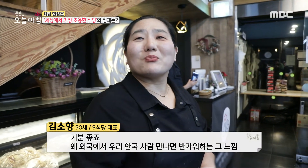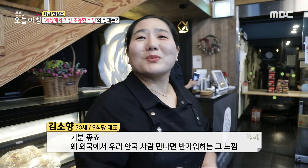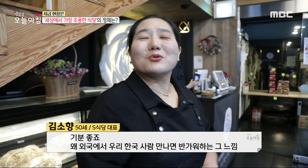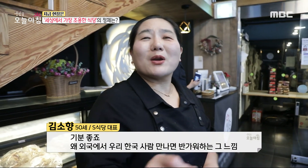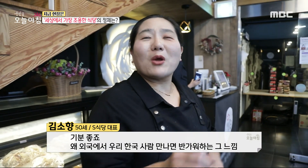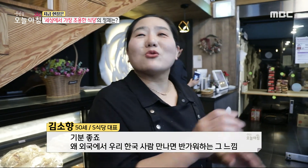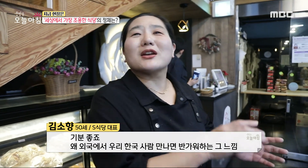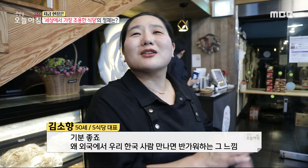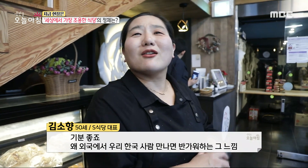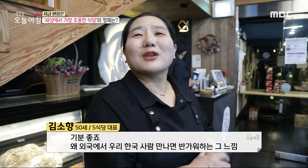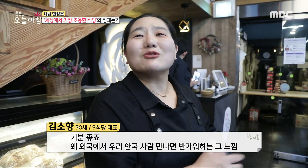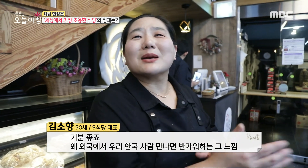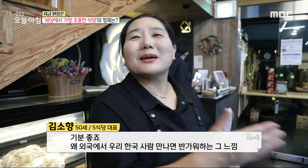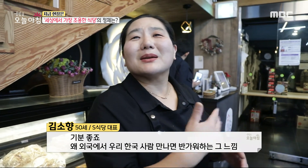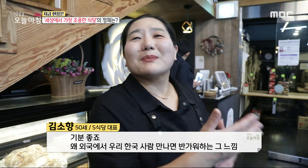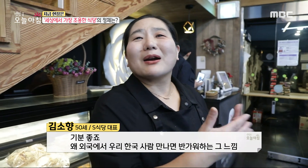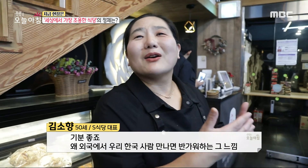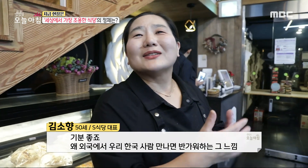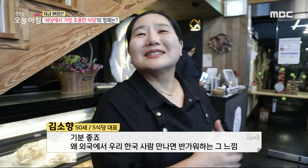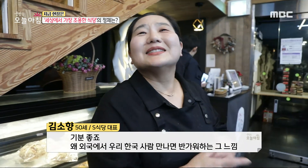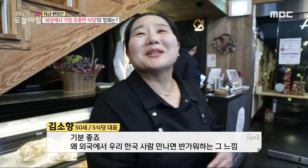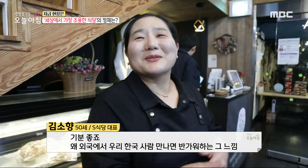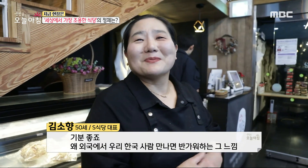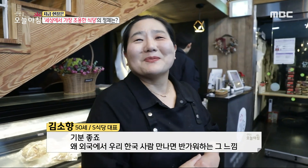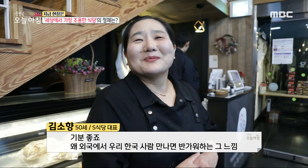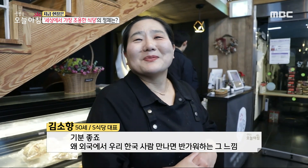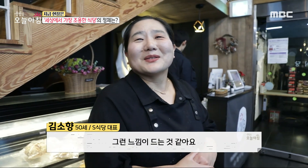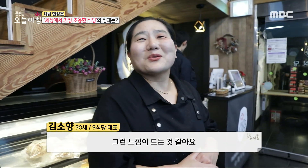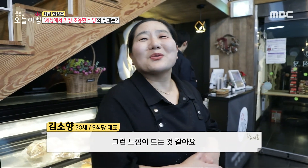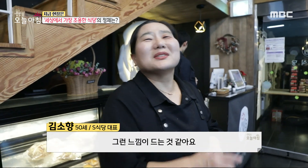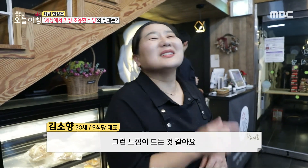좋죠. 외국에서 우리 한국 사람 만나면 반가워요. 그 느낌. 그런 느낌.